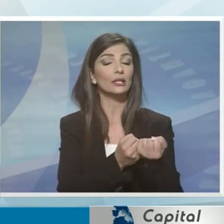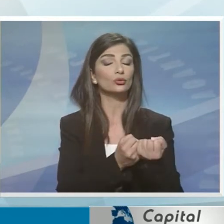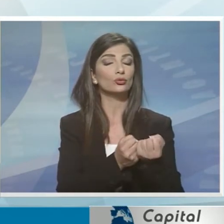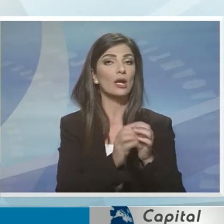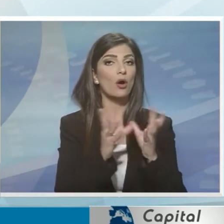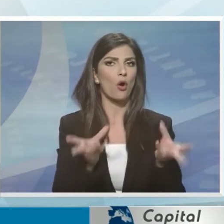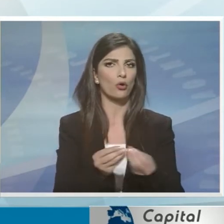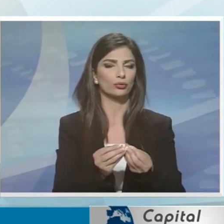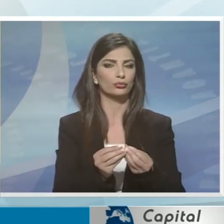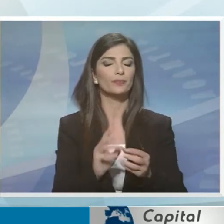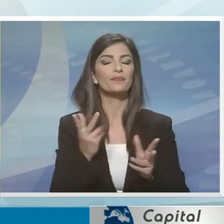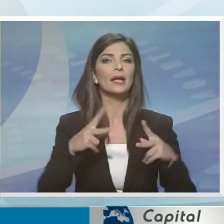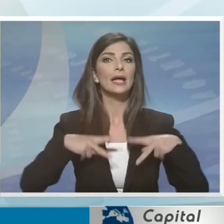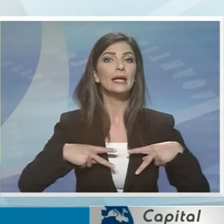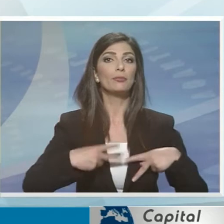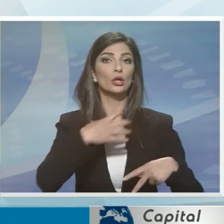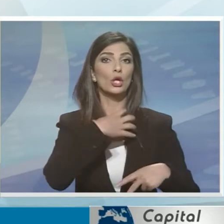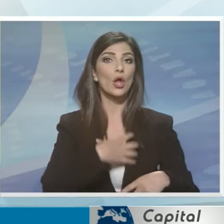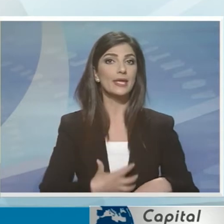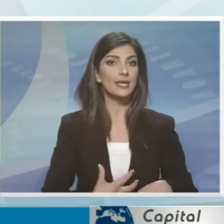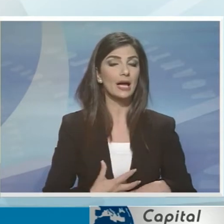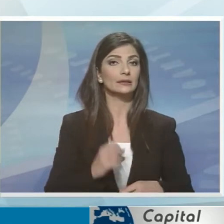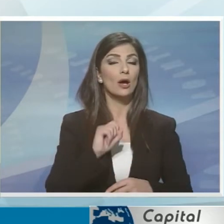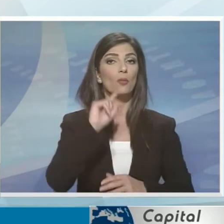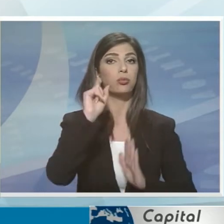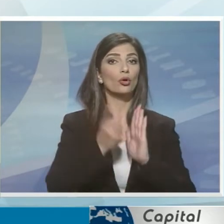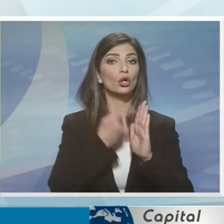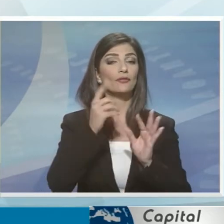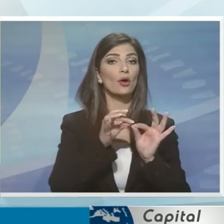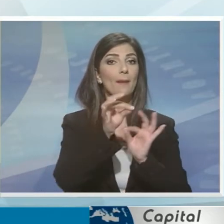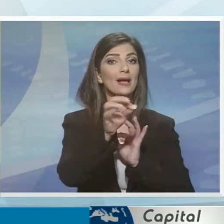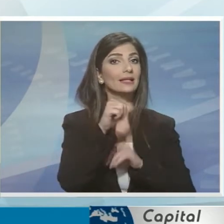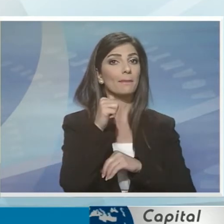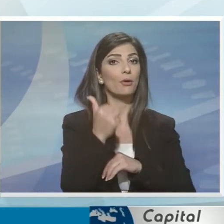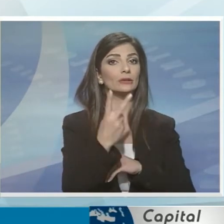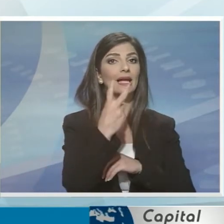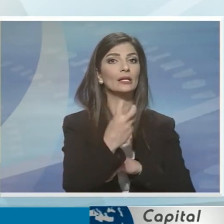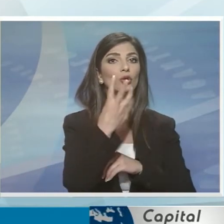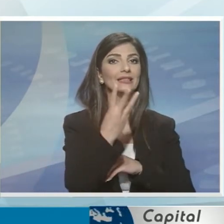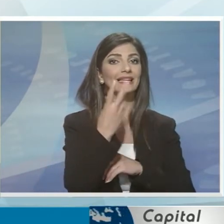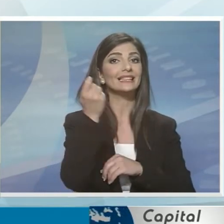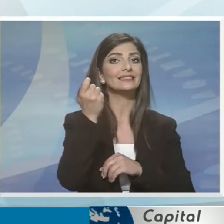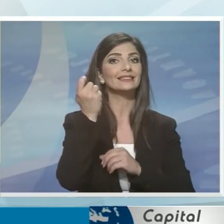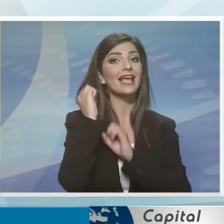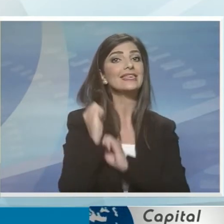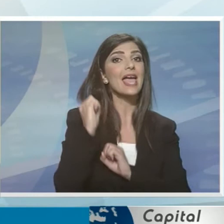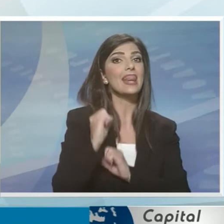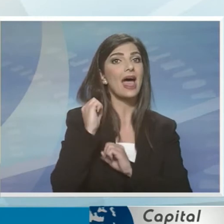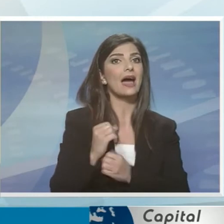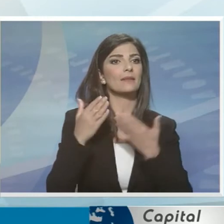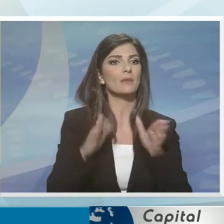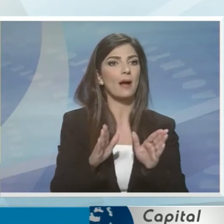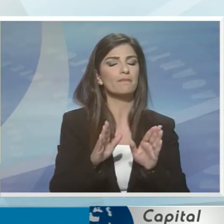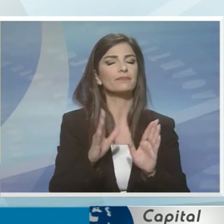πρώτα μέτρα στις 23 του Γενάρη του 2020 με αυστηρούς ελέγχους των αφυκνουμένων από την